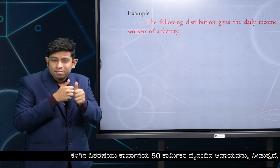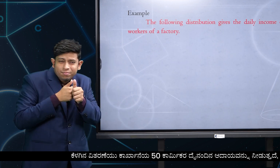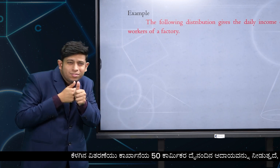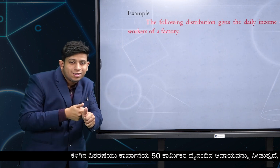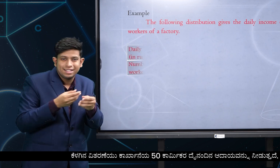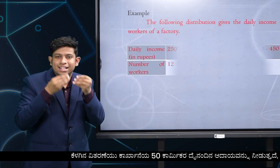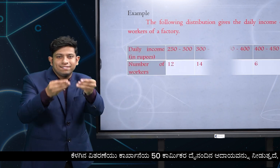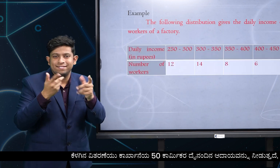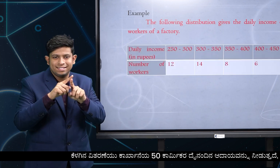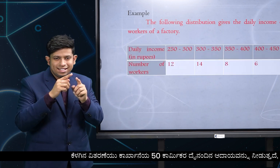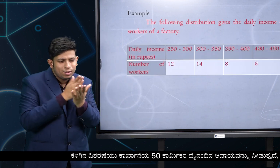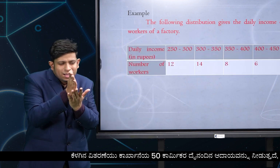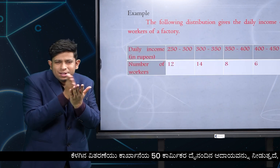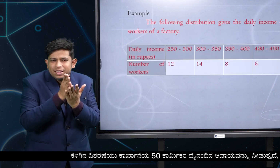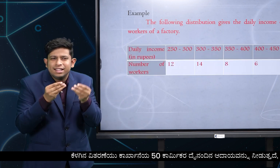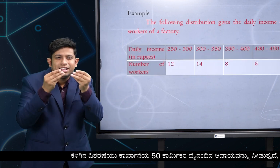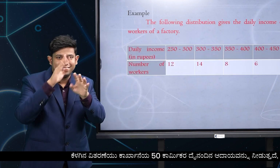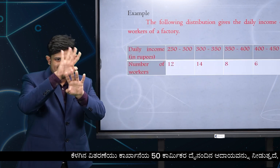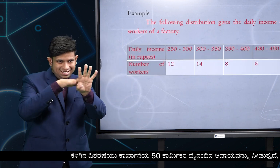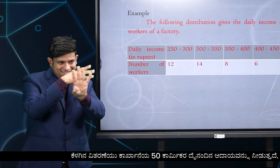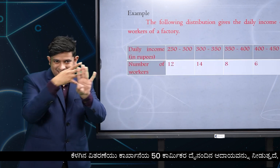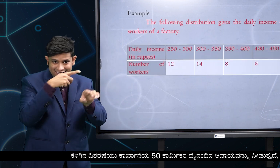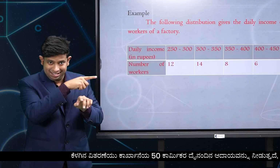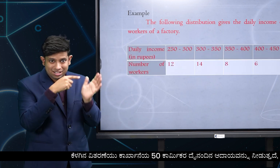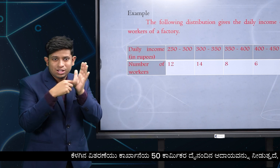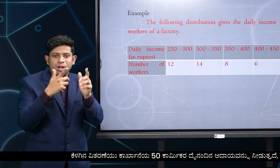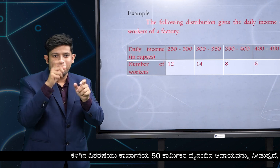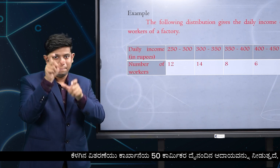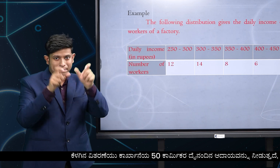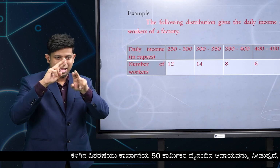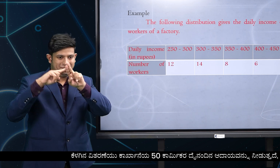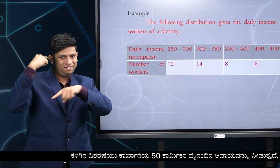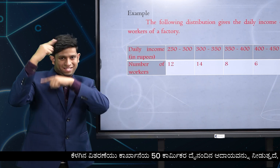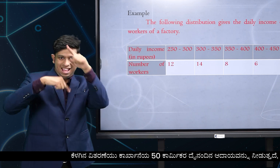ಕೆಳಗಿನ ವಿತರಣೆಯು ಕಾರ್ಖಾನೆಯ 50 ಕಾರ್ಮಿಕರ ದೈನಂದಿನ ಆದಾಯವನ್ನು ನೀಡುತ್ತದೆ.